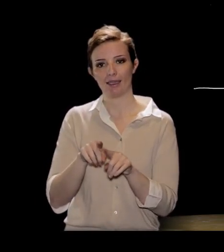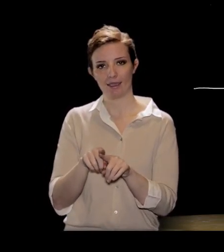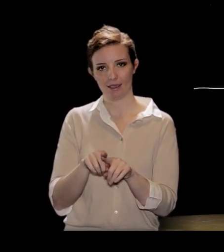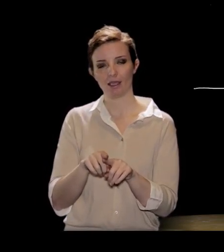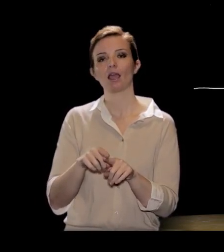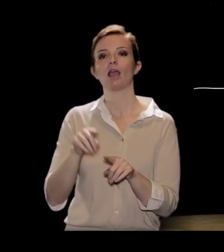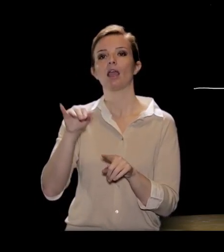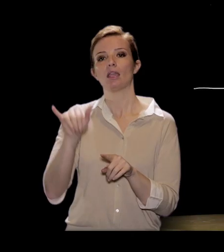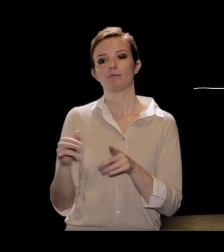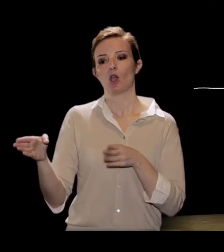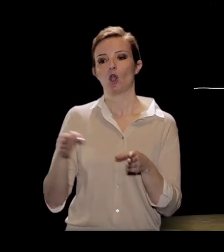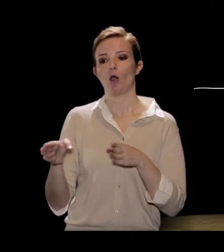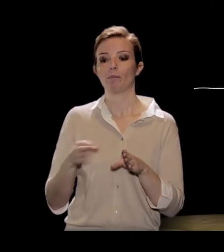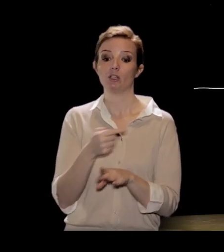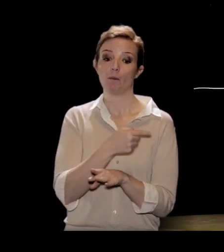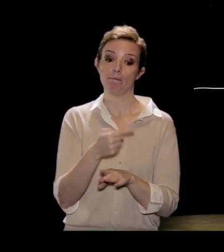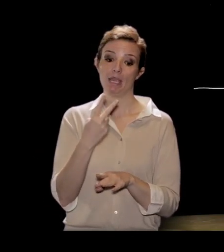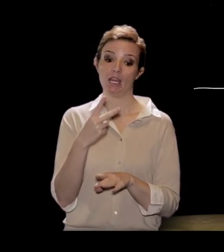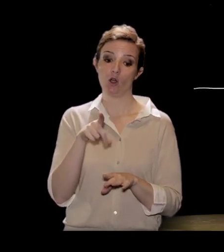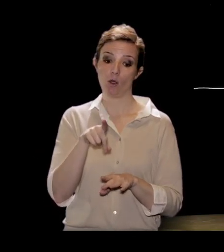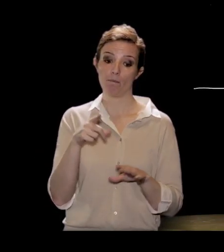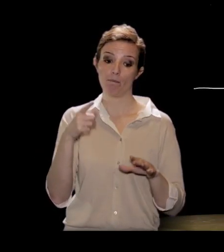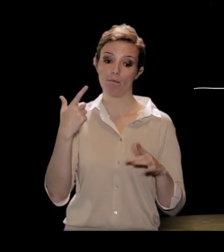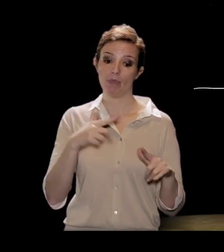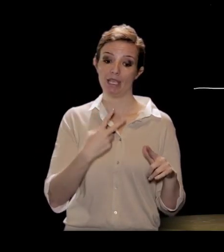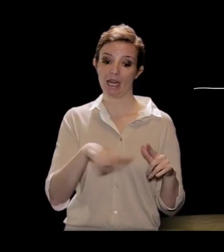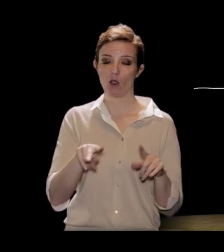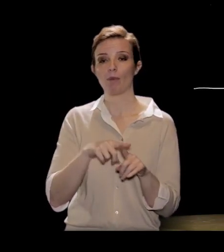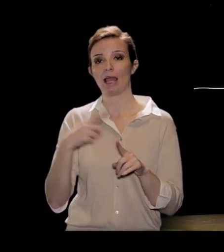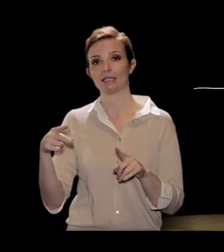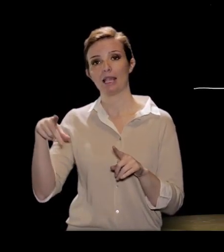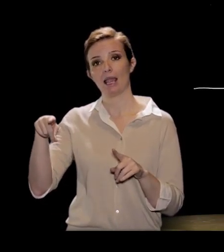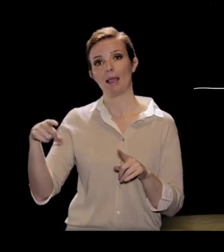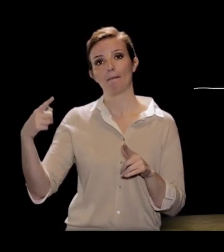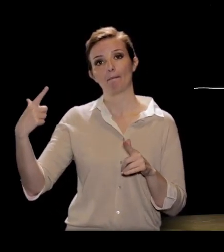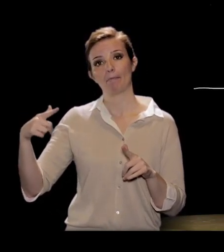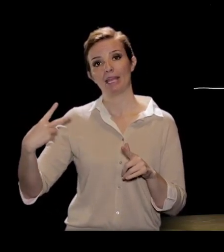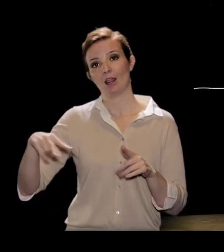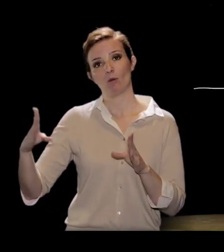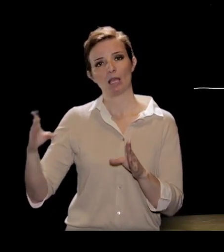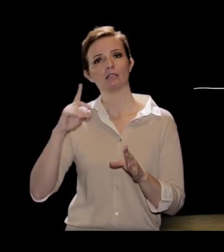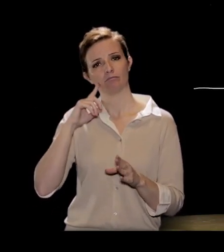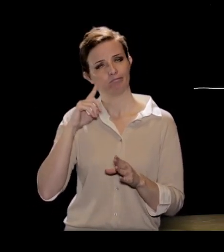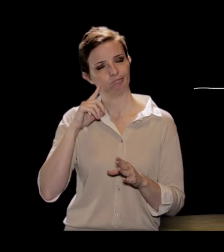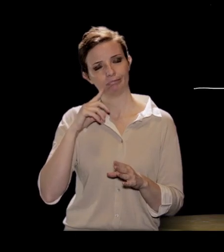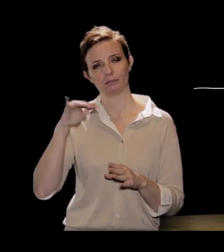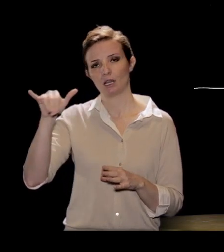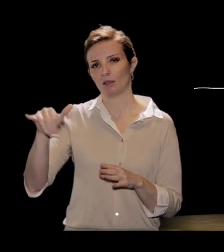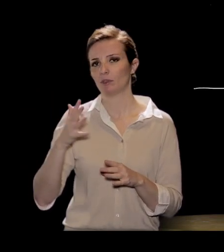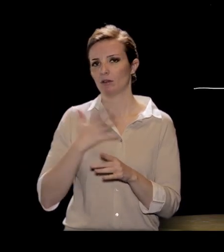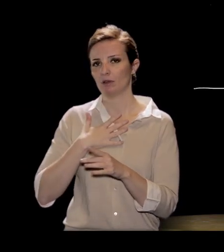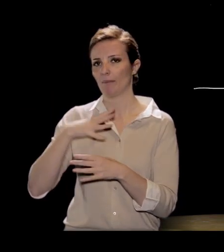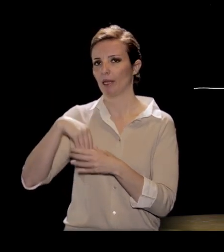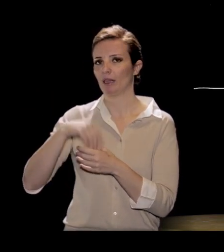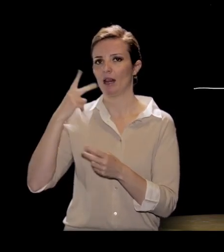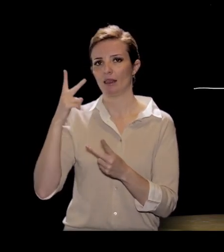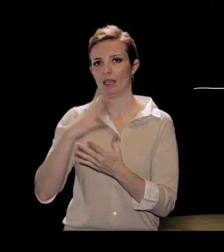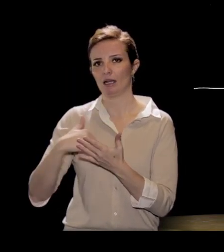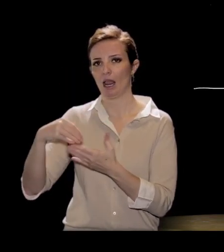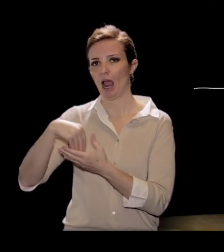è compreso fra meno pi greco mezzi e pi greco mezzi, stessa cosa con y appartenente ai reali.